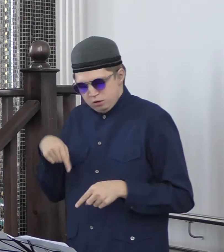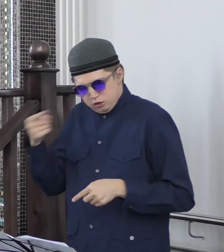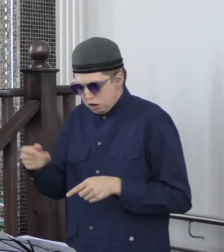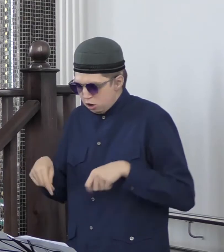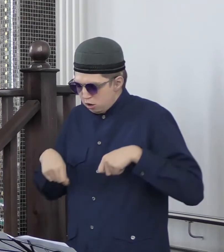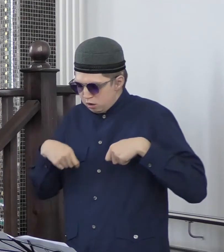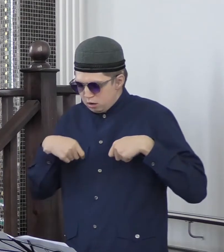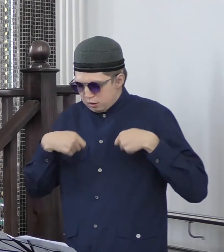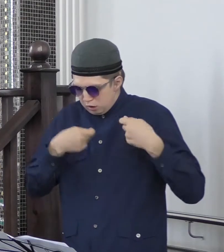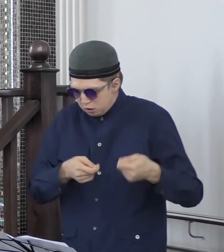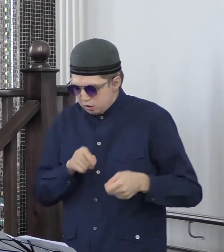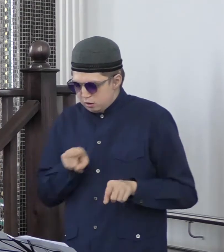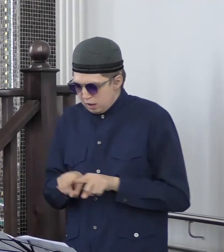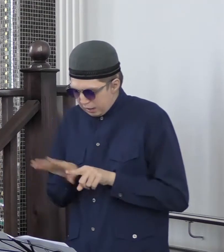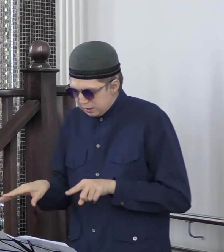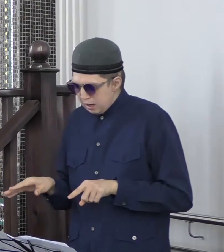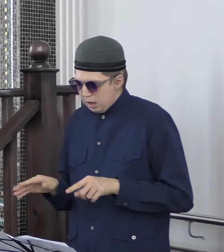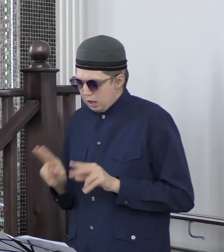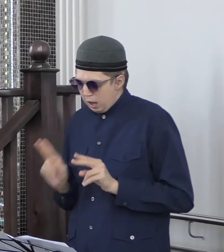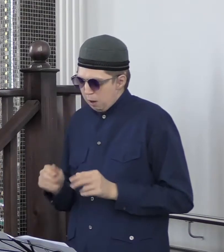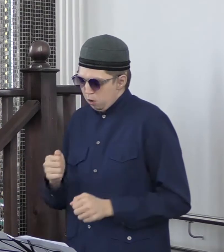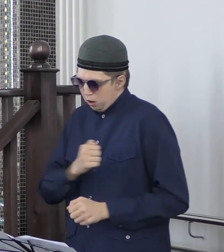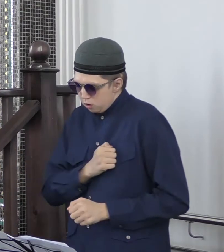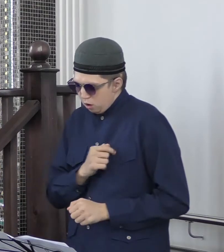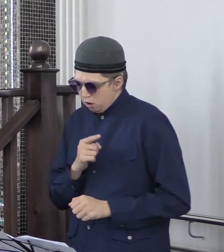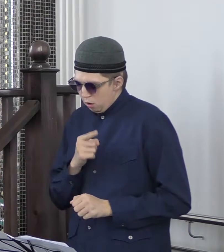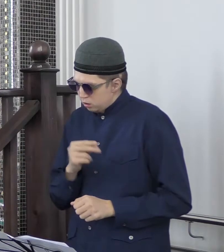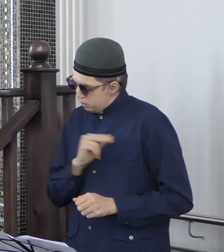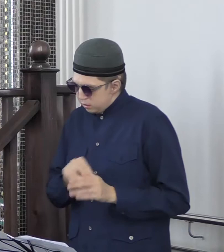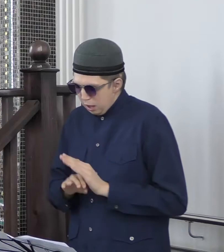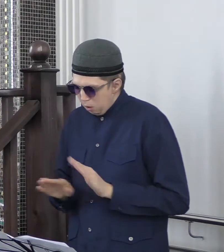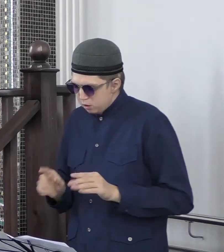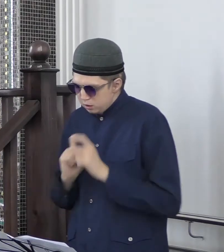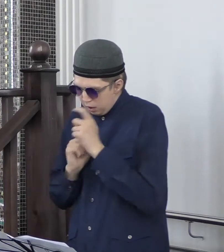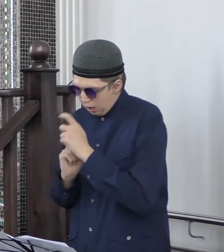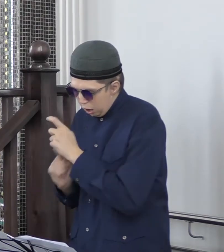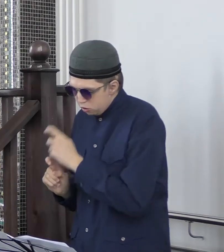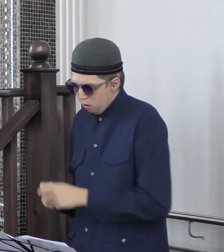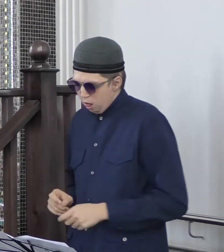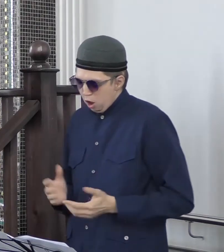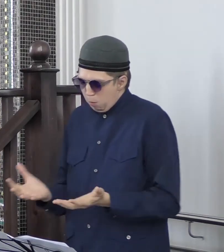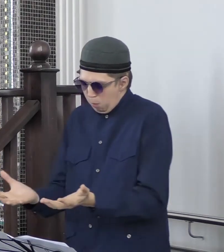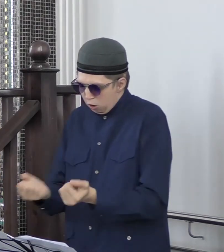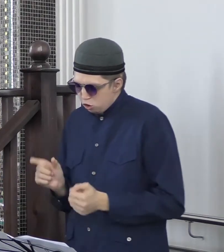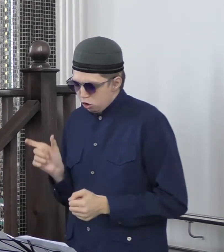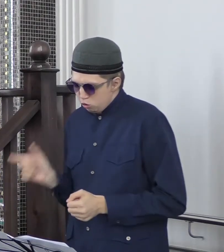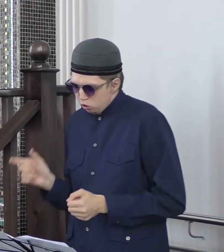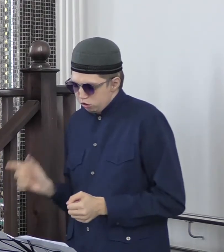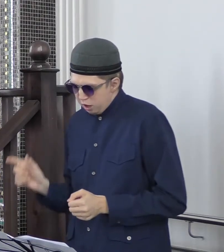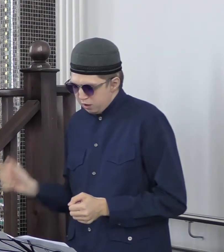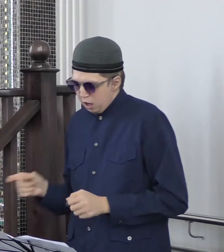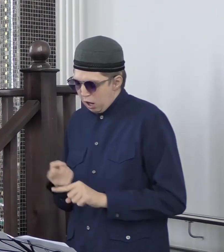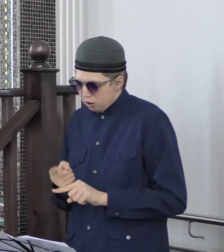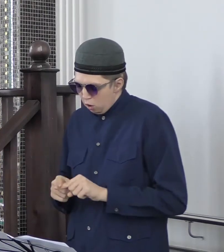кенапа сұқырлар бар, ішіттеген кішілер бар, сұқырлар бар. Бір зағын қатынсты бол, бір кіші